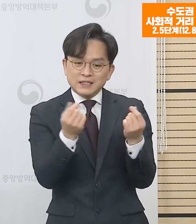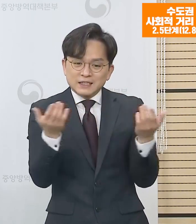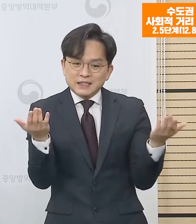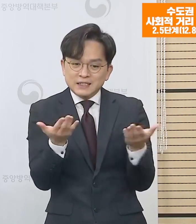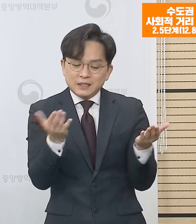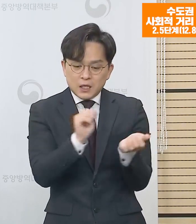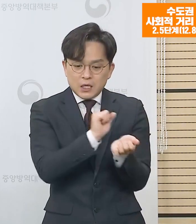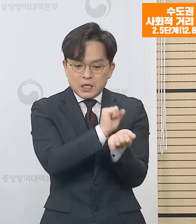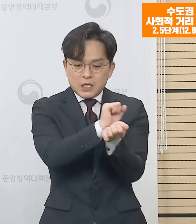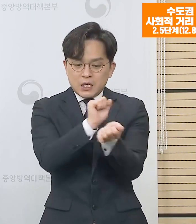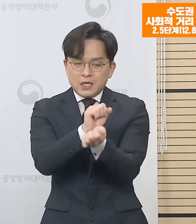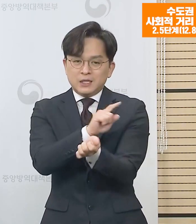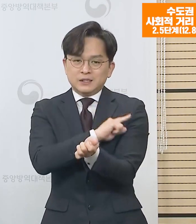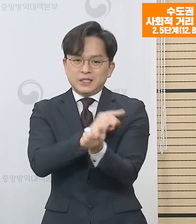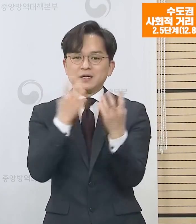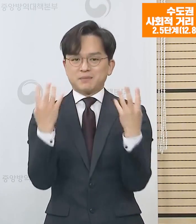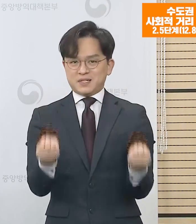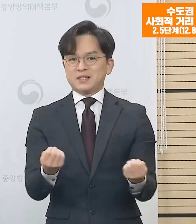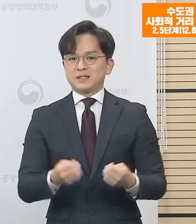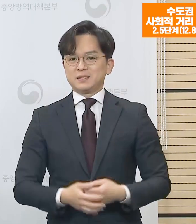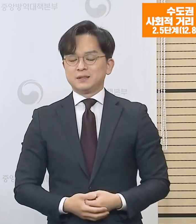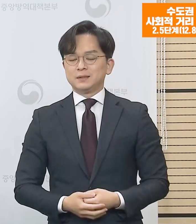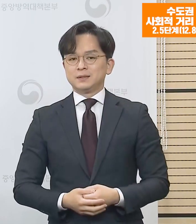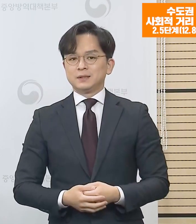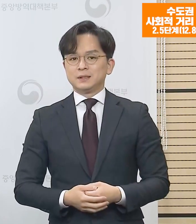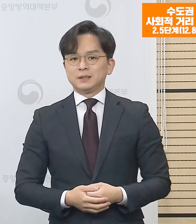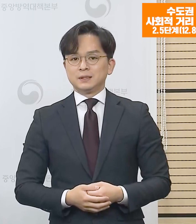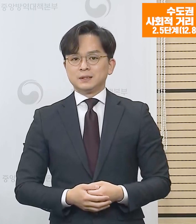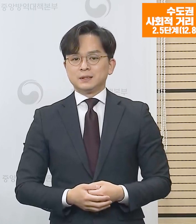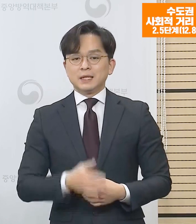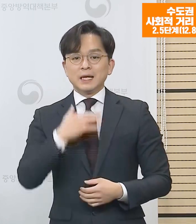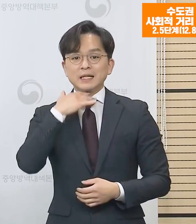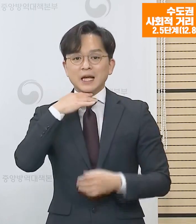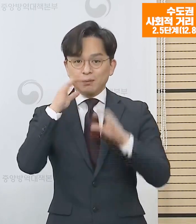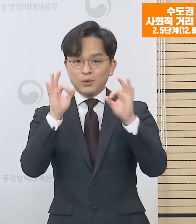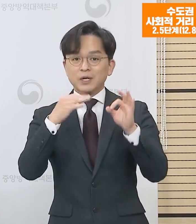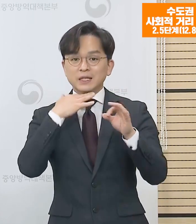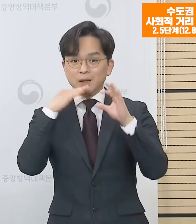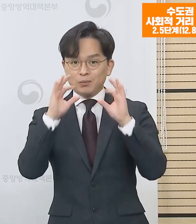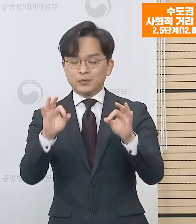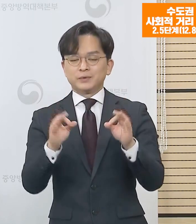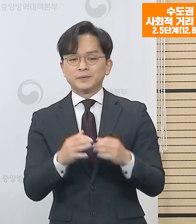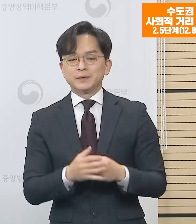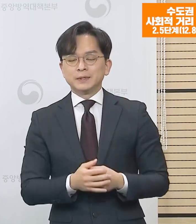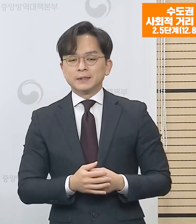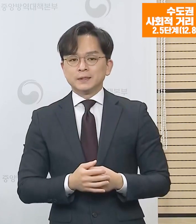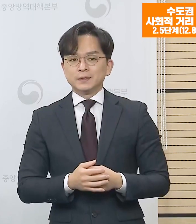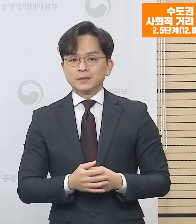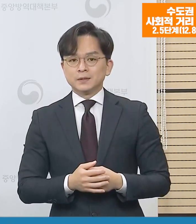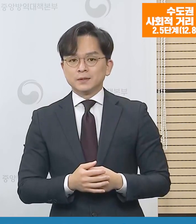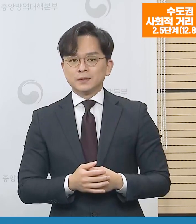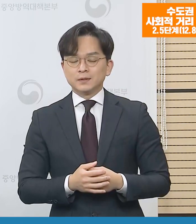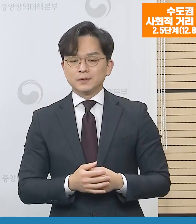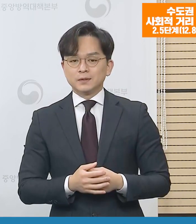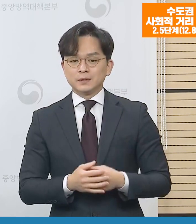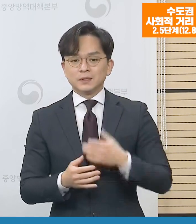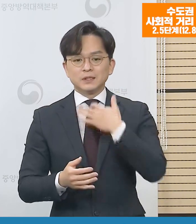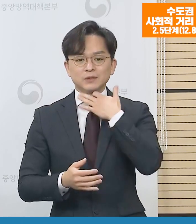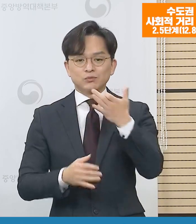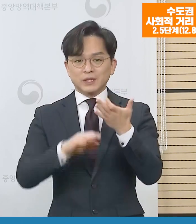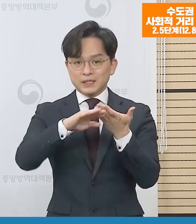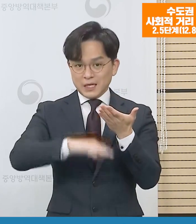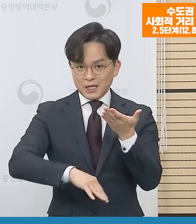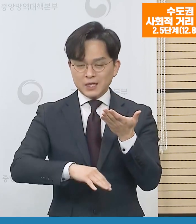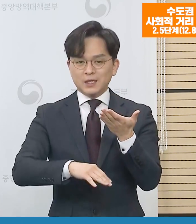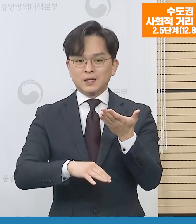많은 그런 감염 경로임을 알 수가 있겠습니다. 연령대별로 약간의 차이를 보여주었는데요. 19세